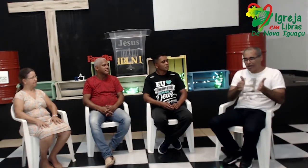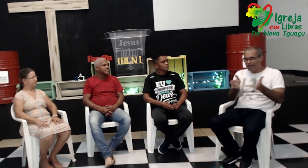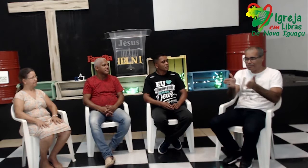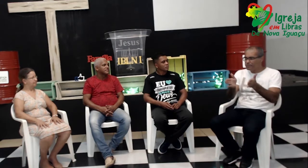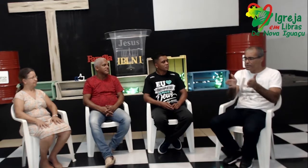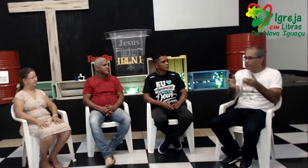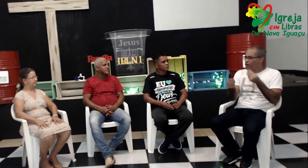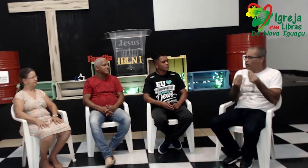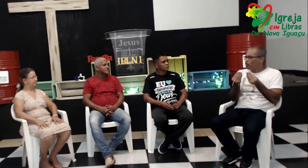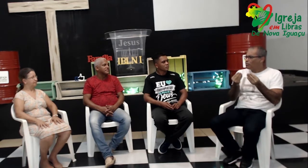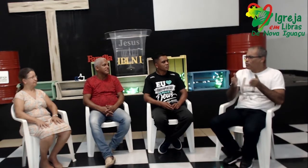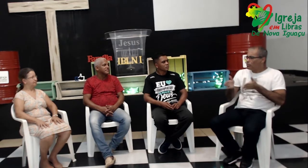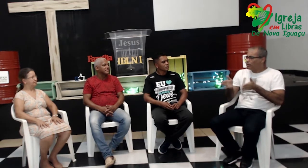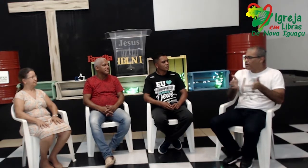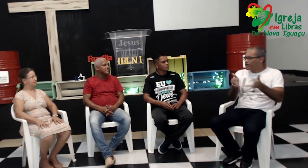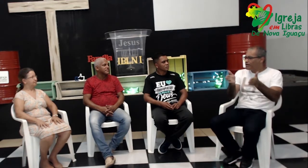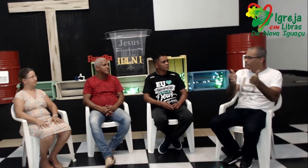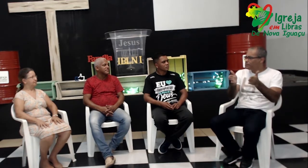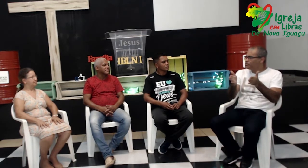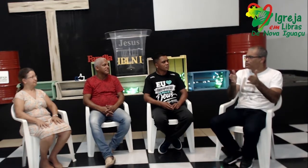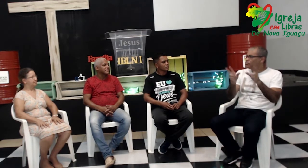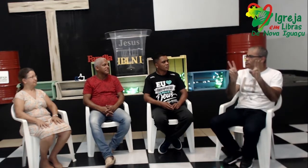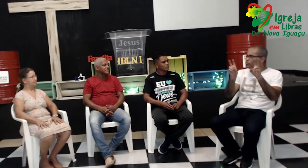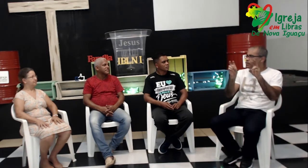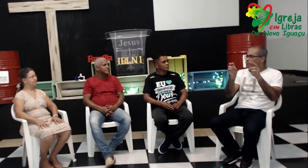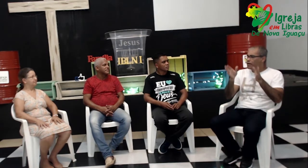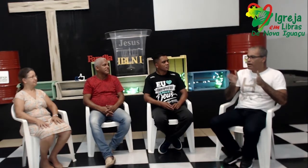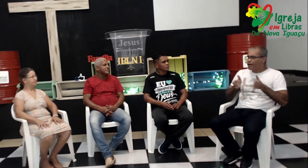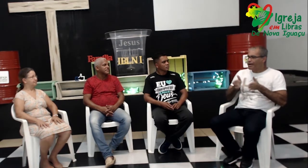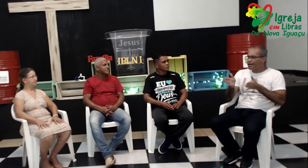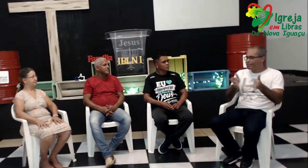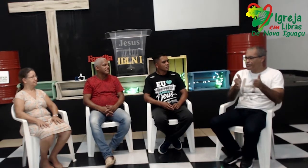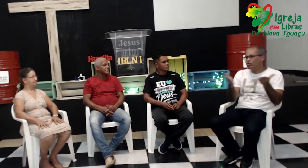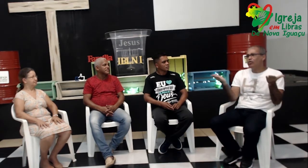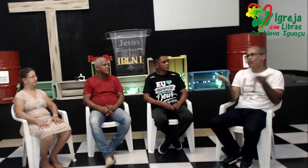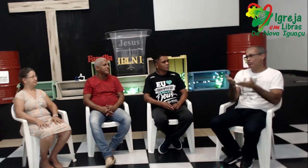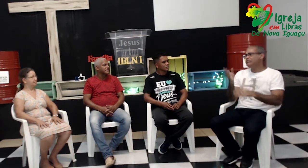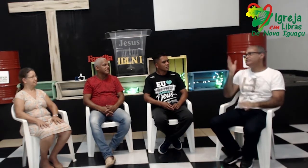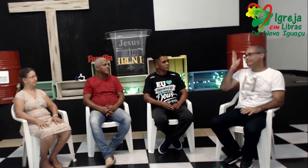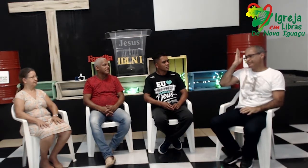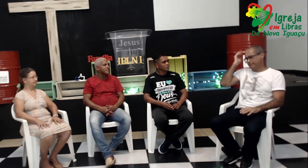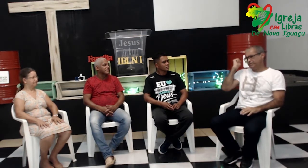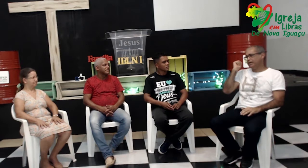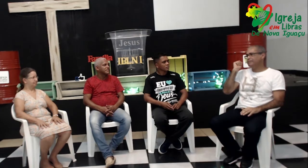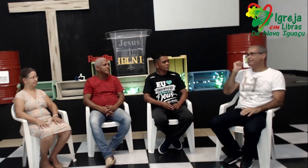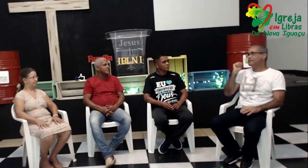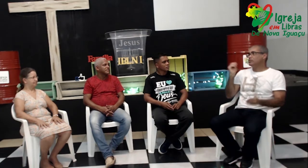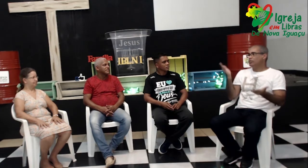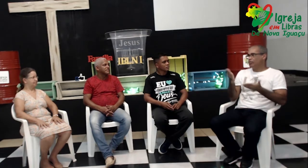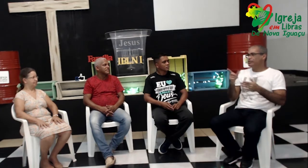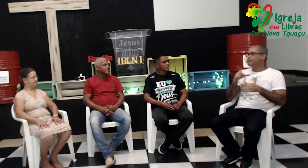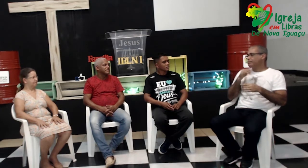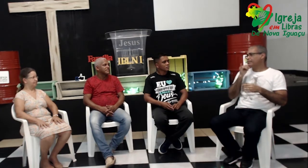mostra que Jesus, ele é o caminho. Então, hoje nós